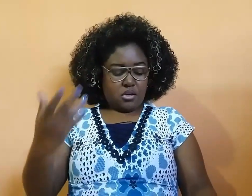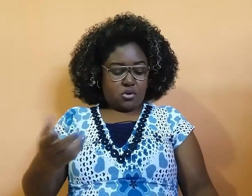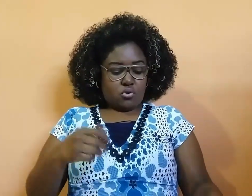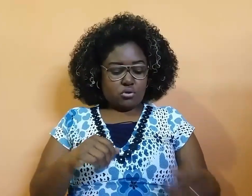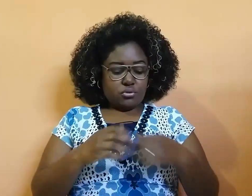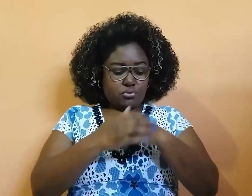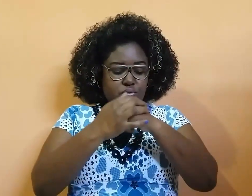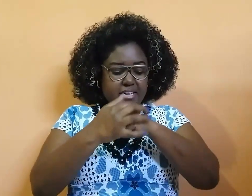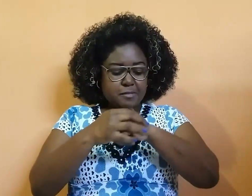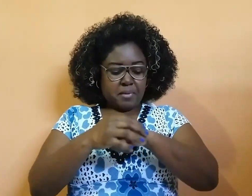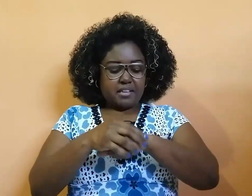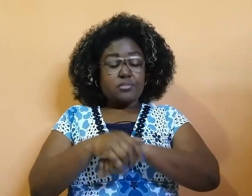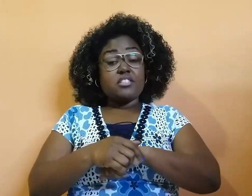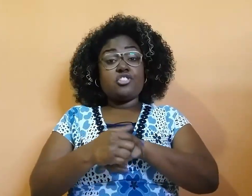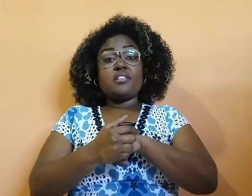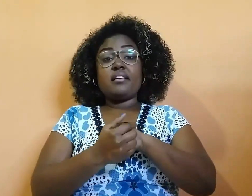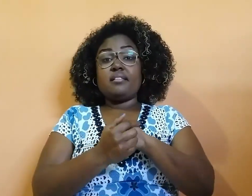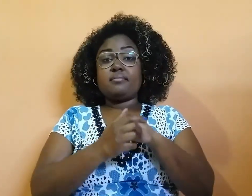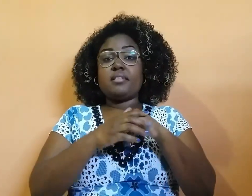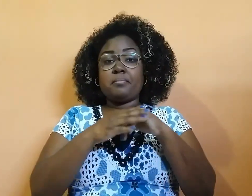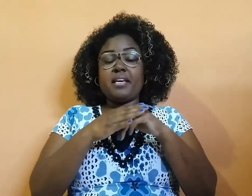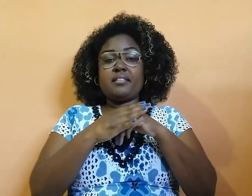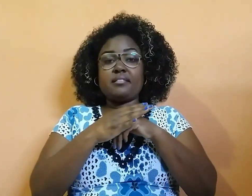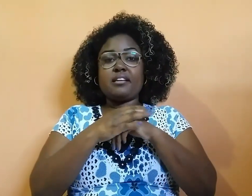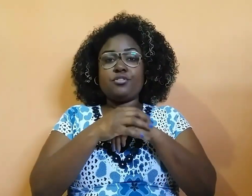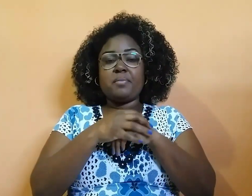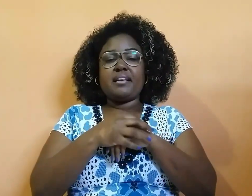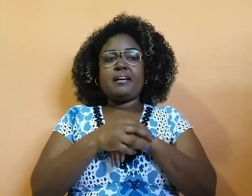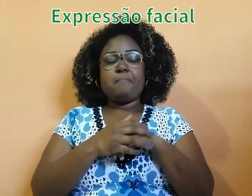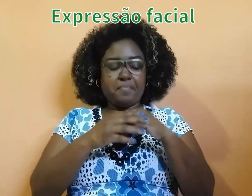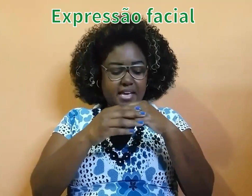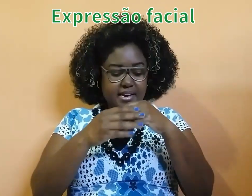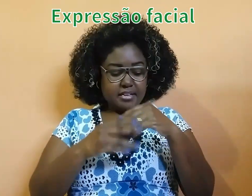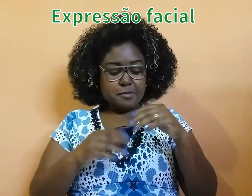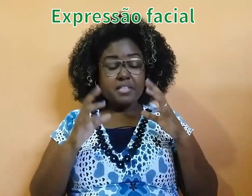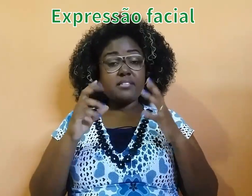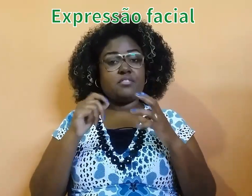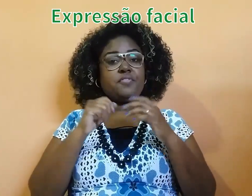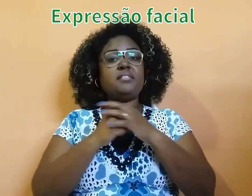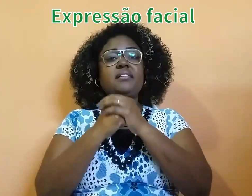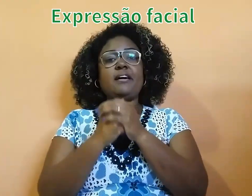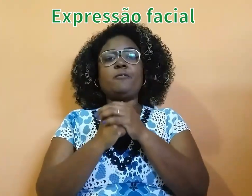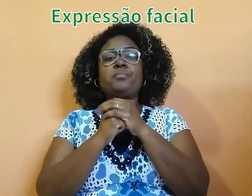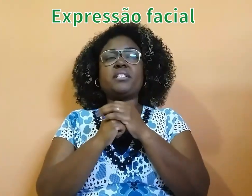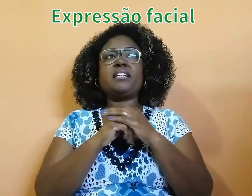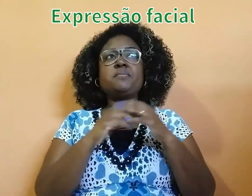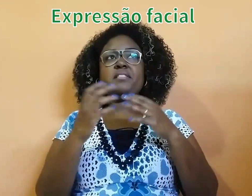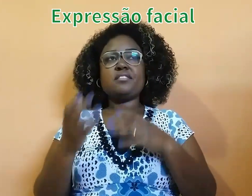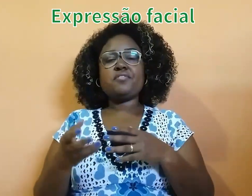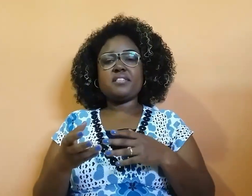outro aspecto que a gente tem que também tentar dominar é a expressão facial por serviços de ação social